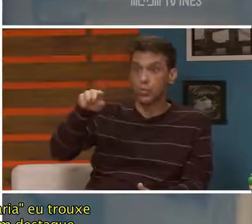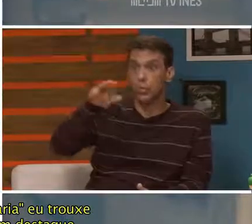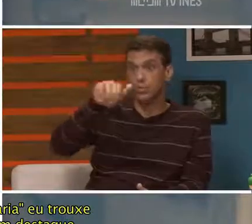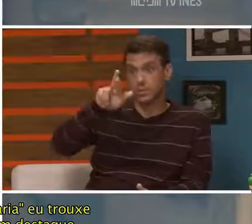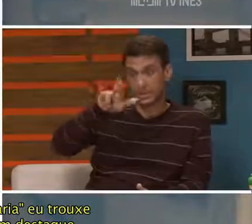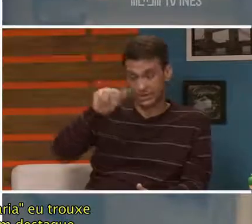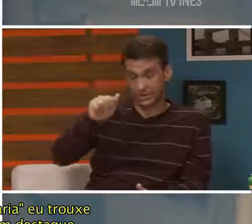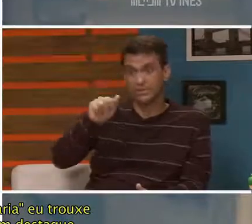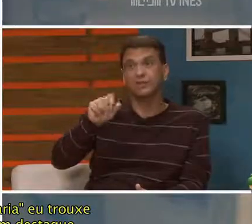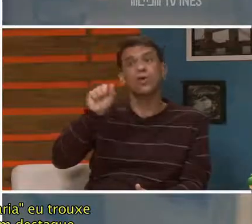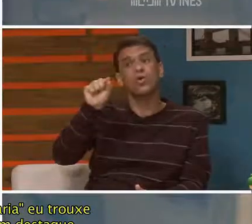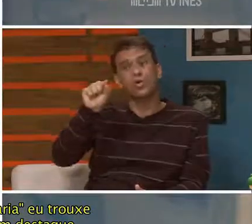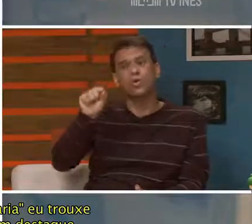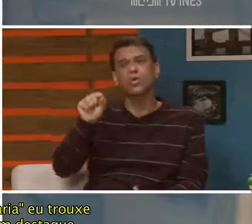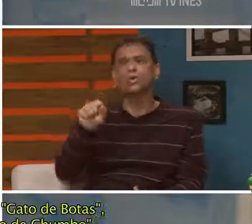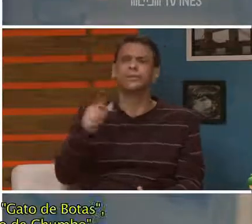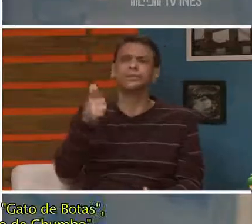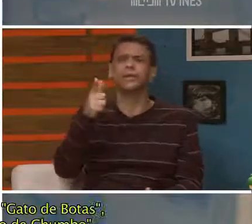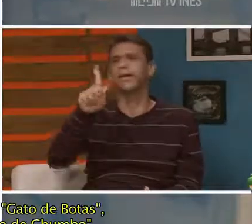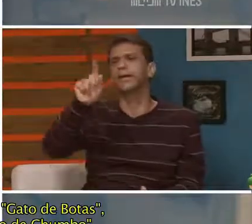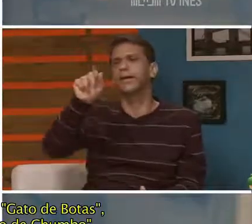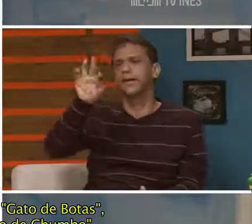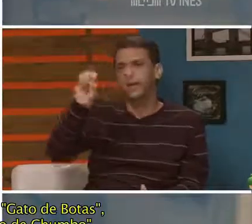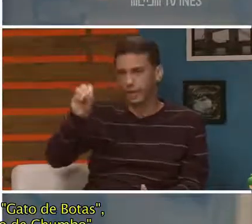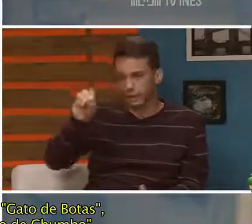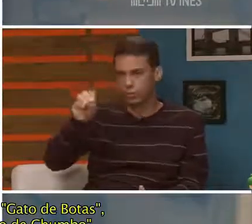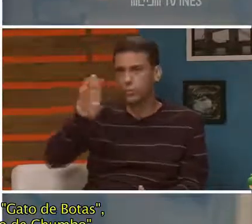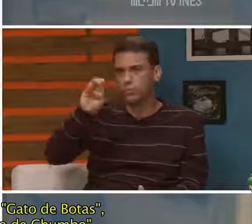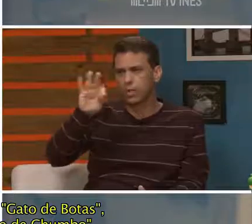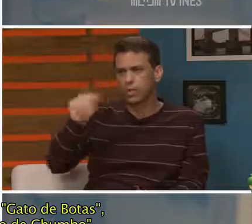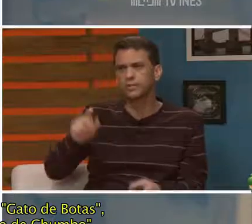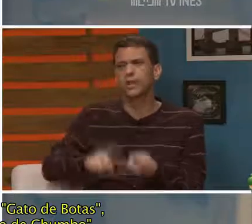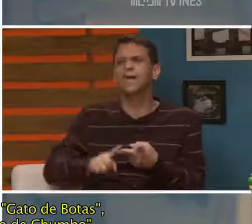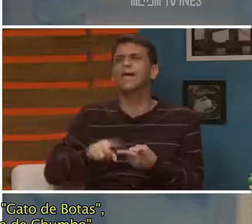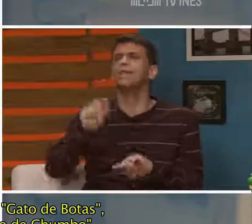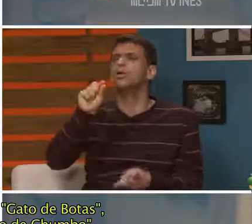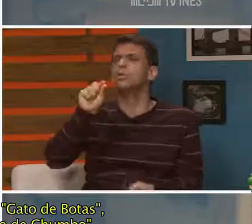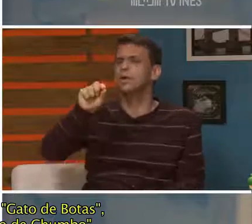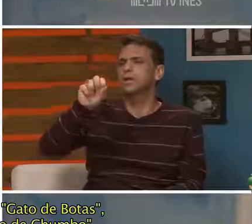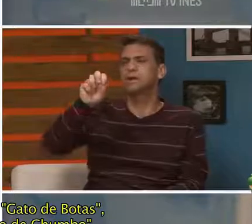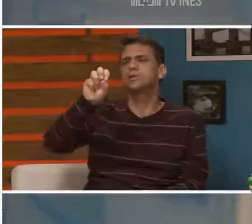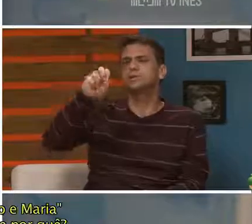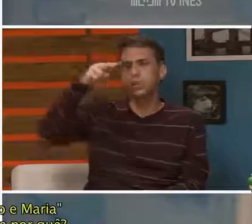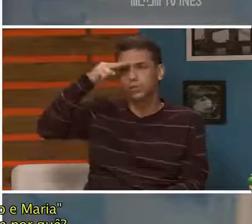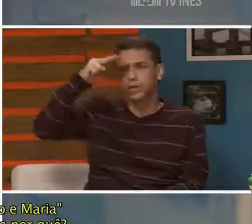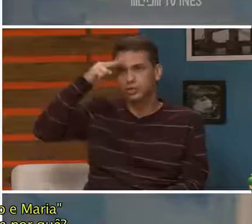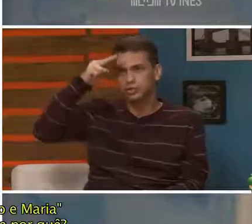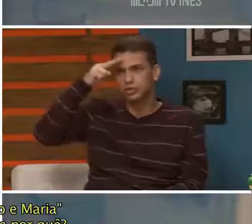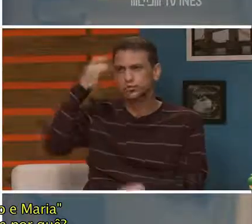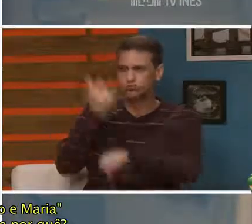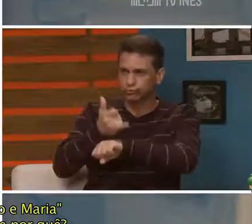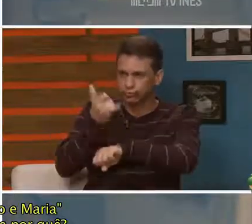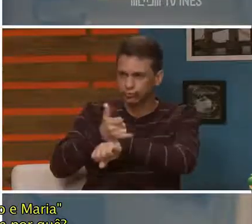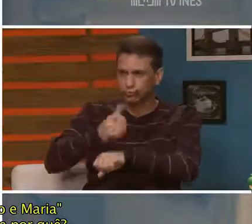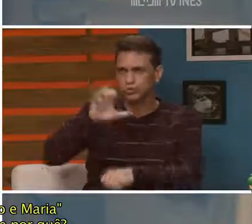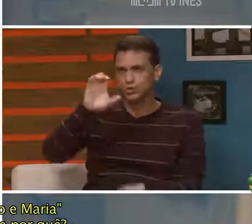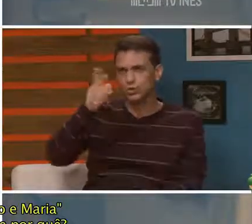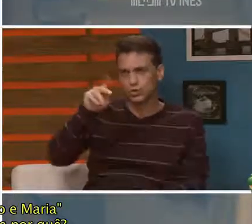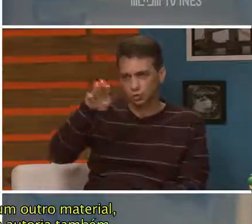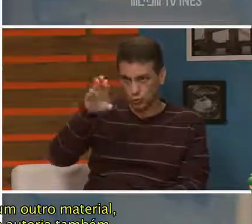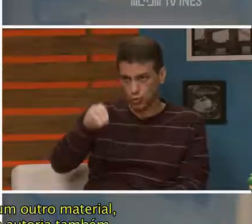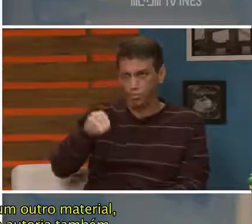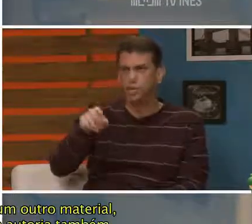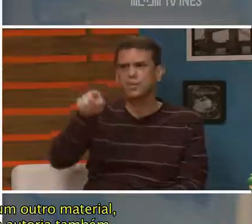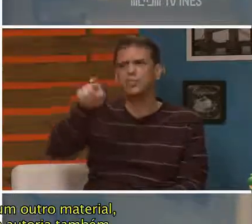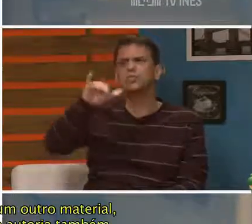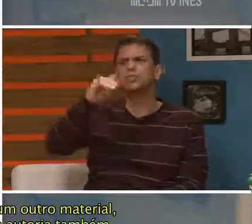João e Maria, eu trouxe para dar um destaque, a gente tem o Gato de Botas, o Soldadinho de Chumbo, e o João e Maria eu trouxe